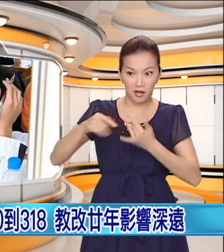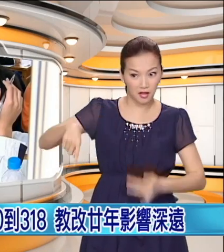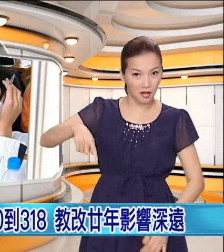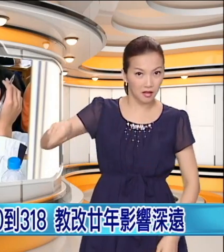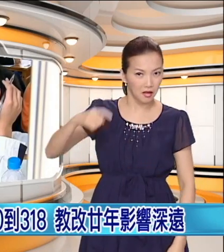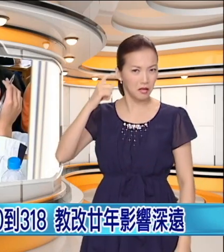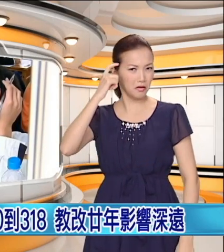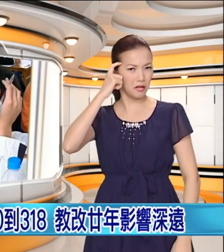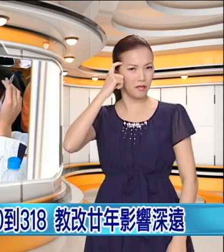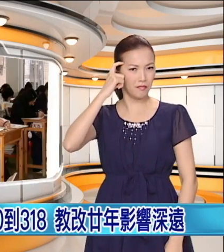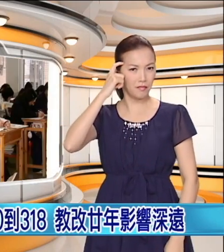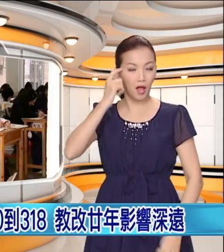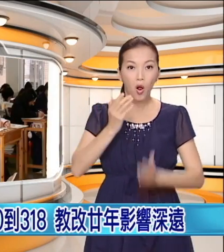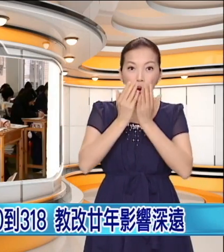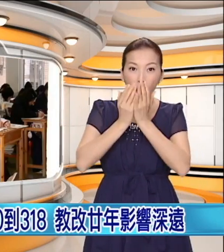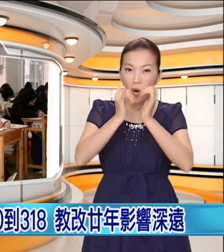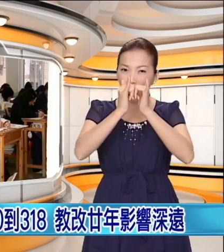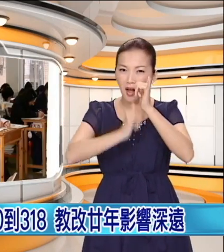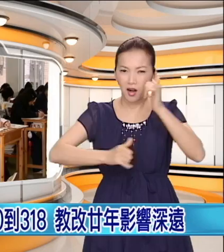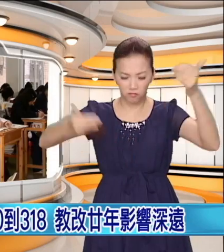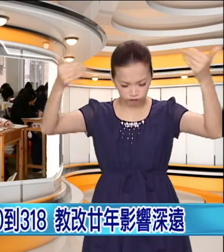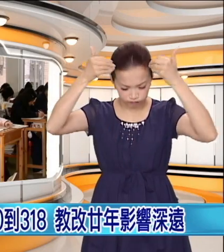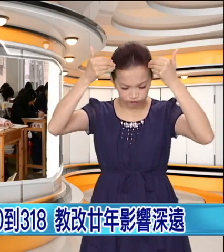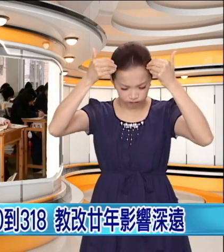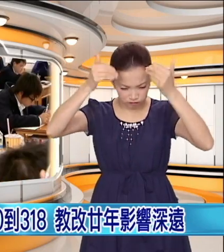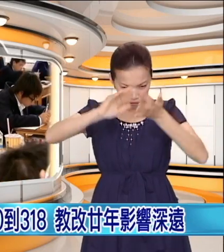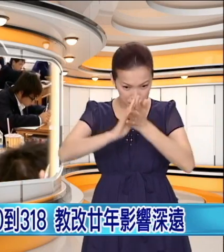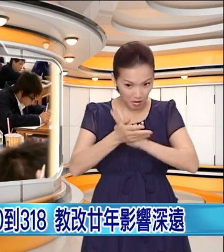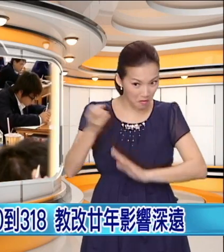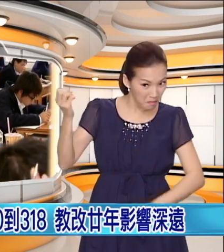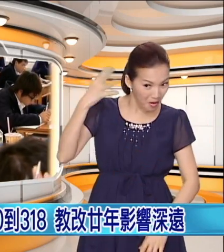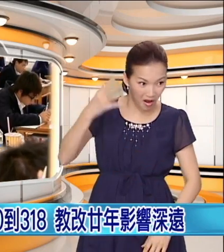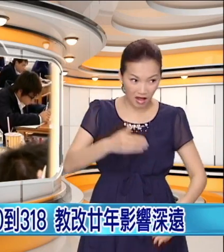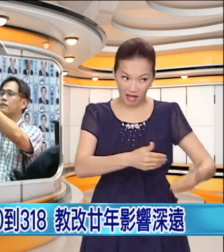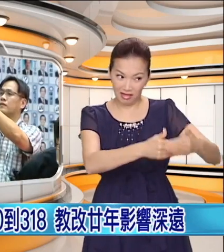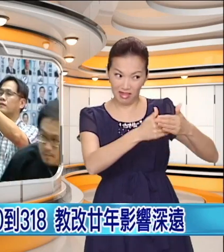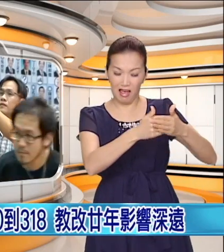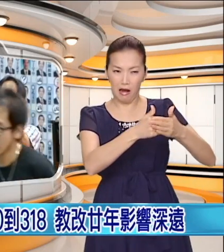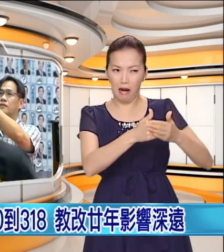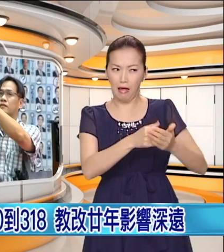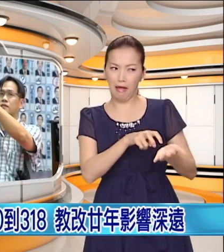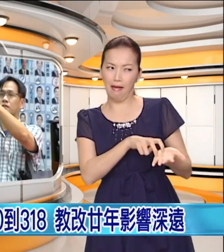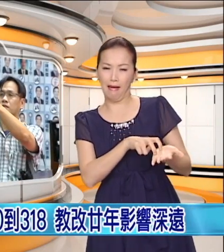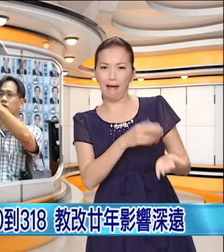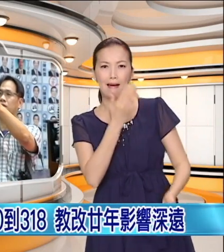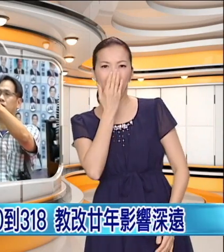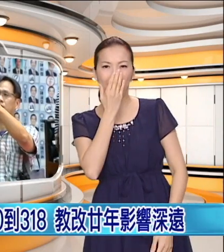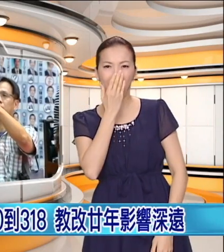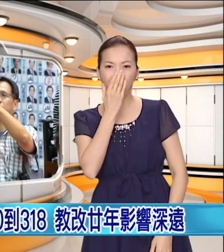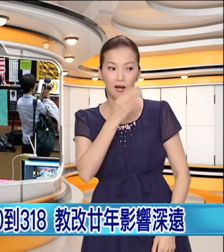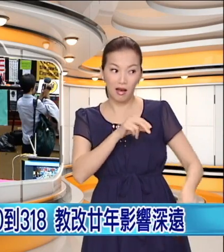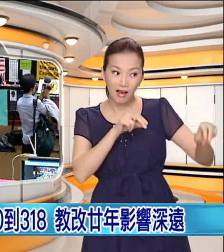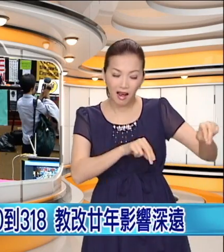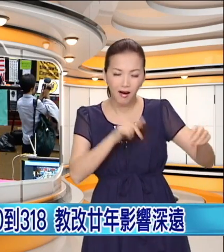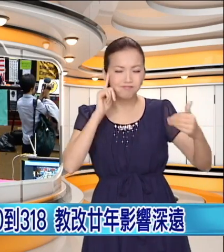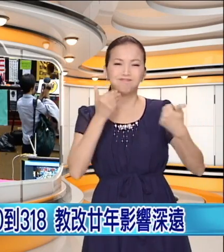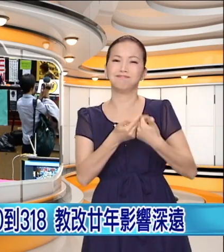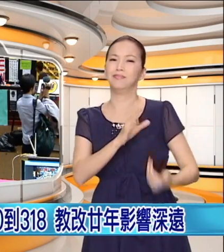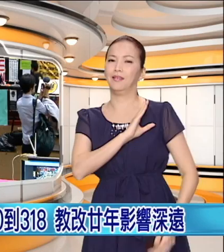历史观，让不少年轻人一讲到中国就害怕，因此才进而反对